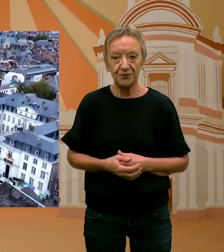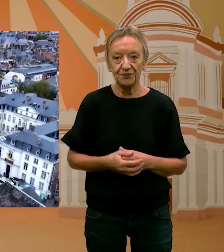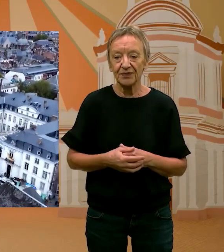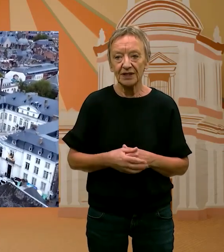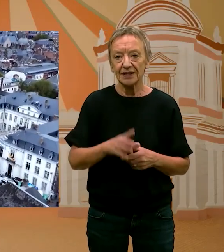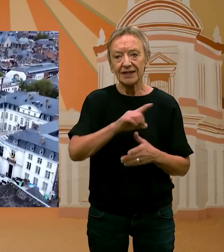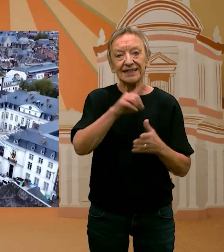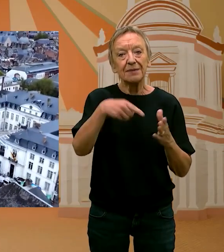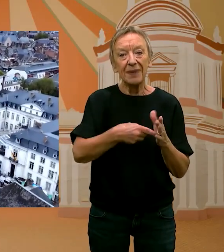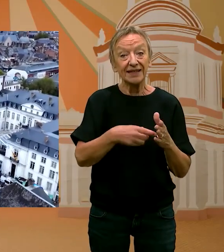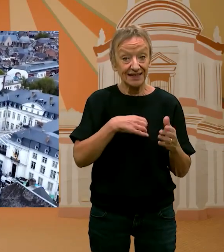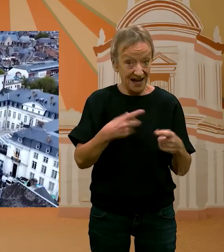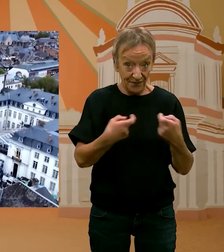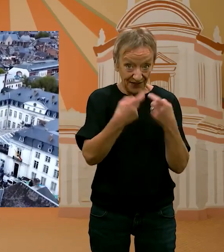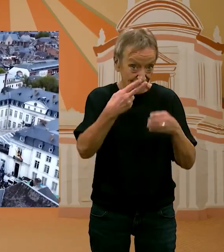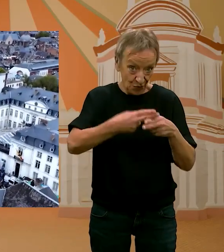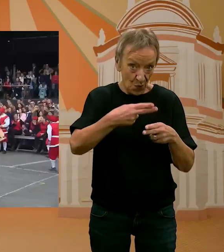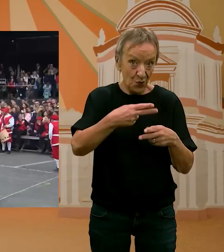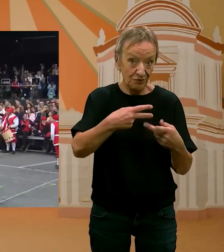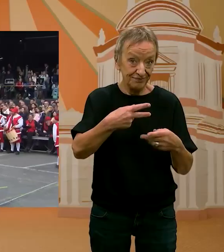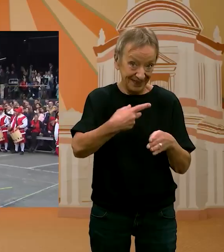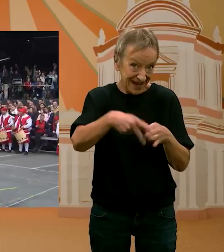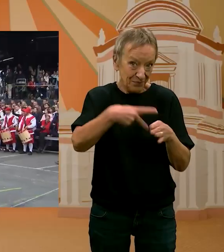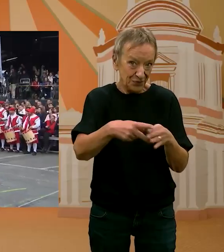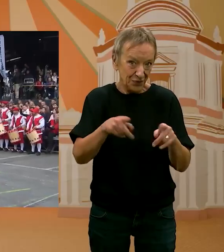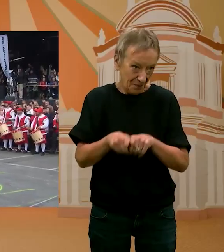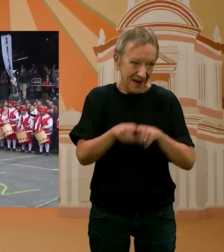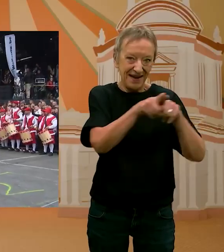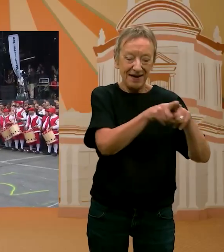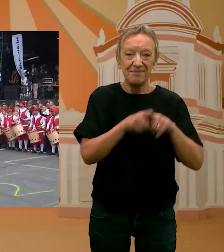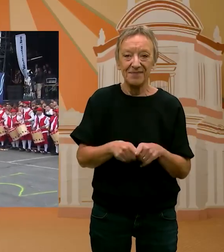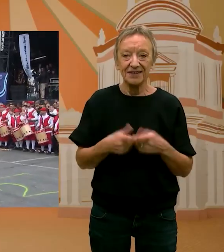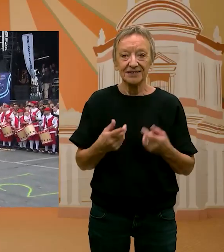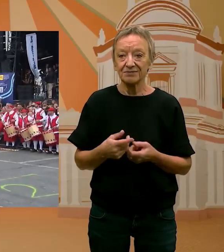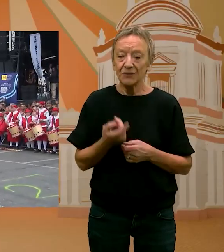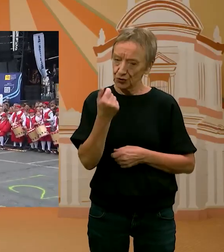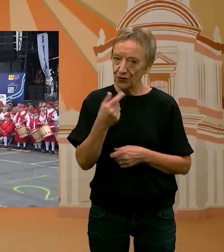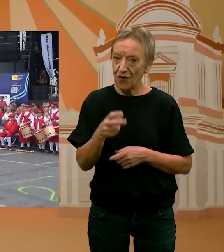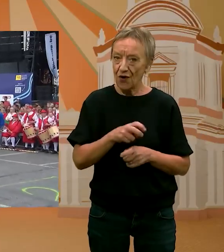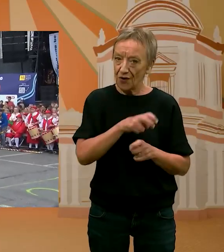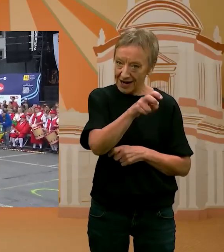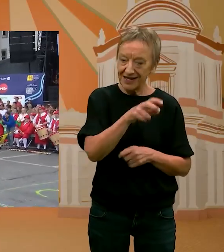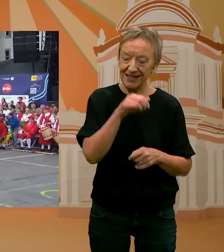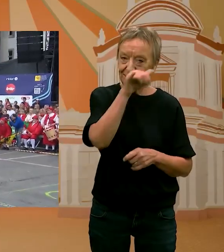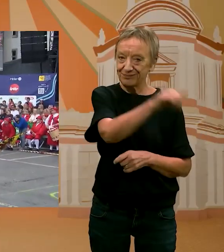à Québec avec laquelle nous sommes jumelés et nous allons assez régulièrement leur rendre visite. Ils sont très fans des échasseurs et d'autres groupes folkloriques.